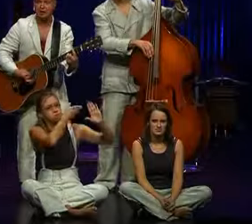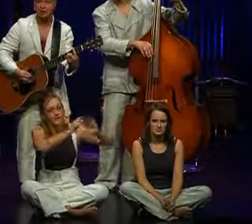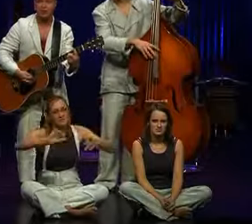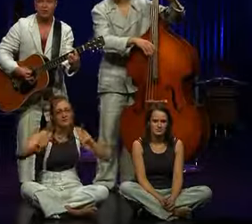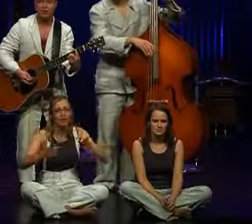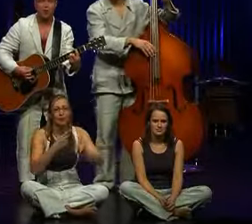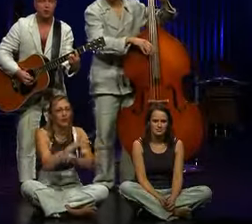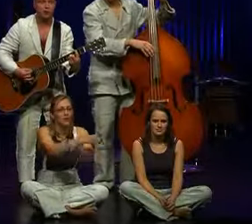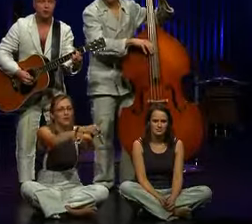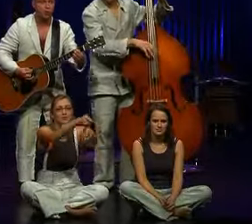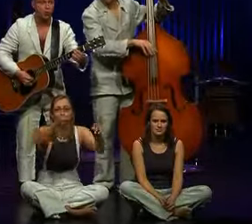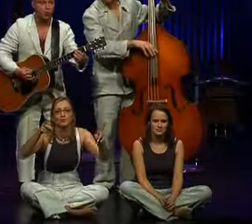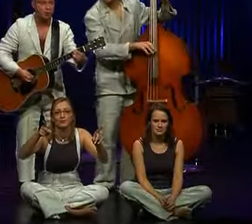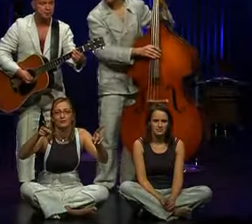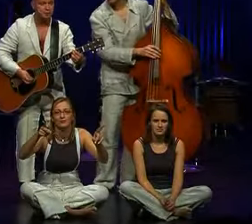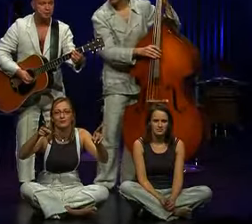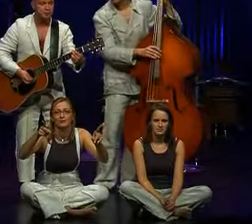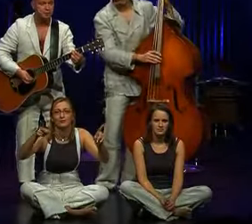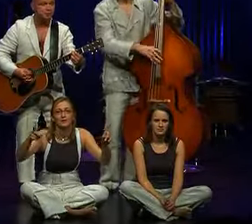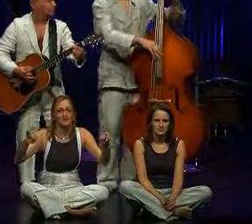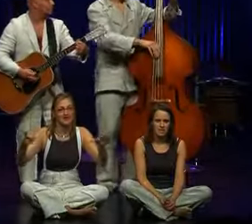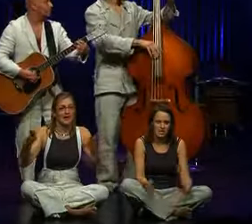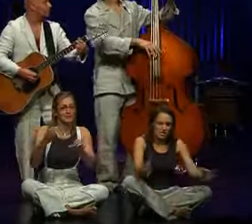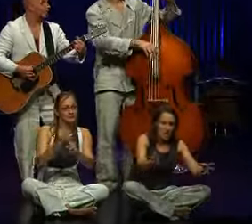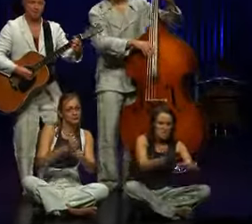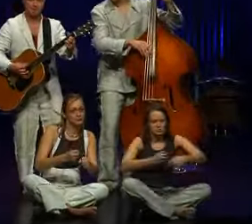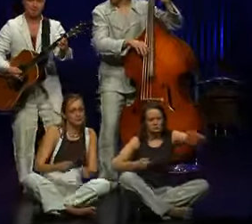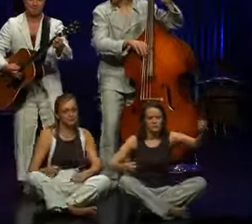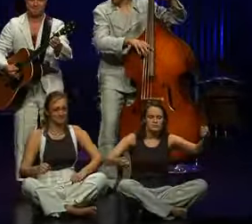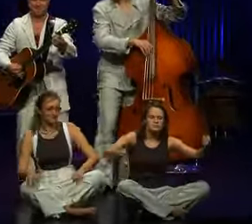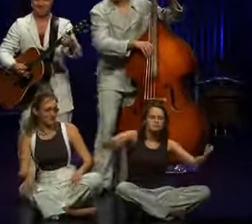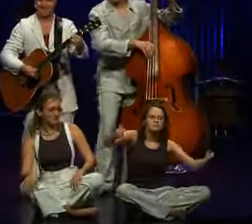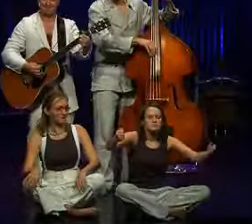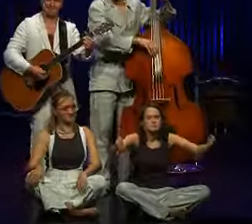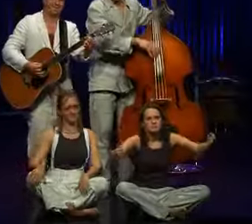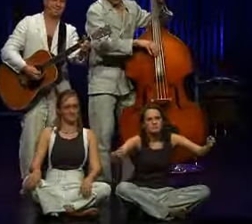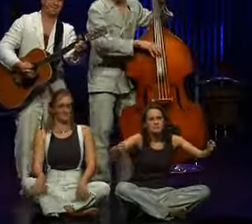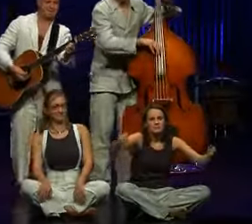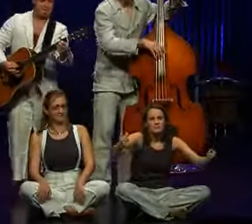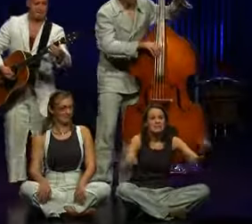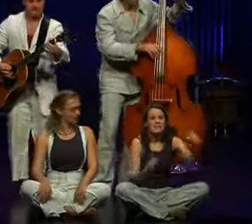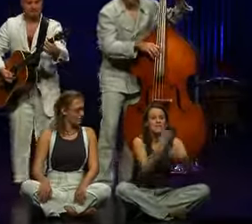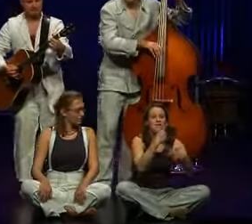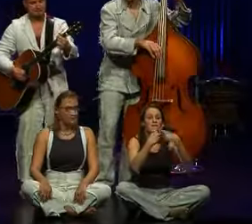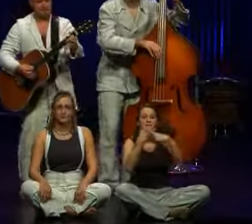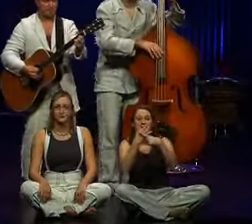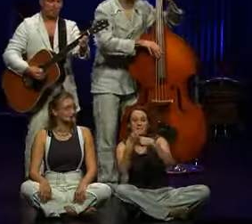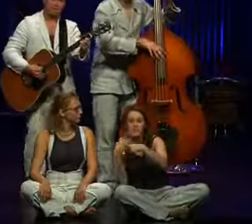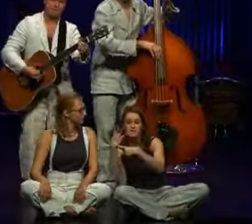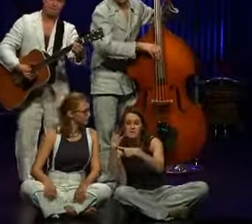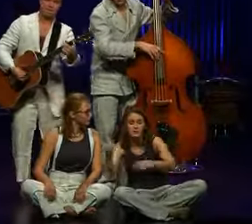Dat u iets zou overkomen. Samen op weg naar hier, in uw